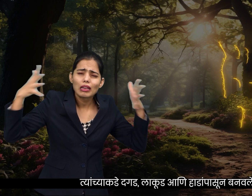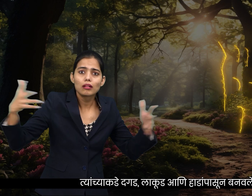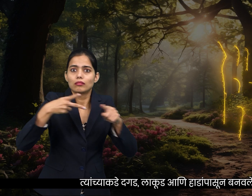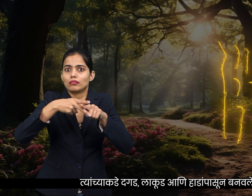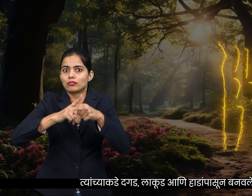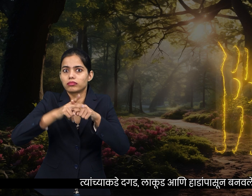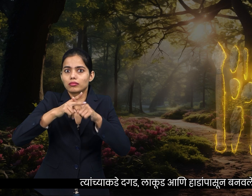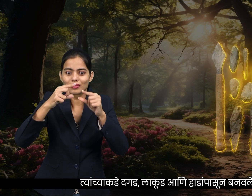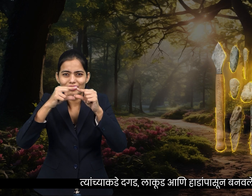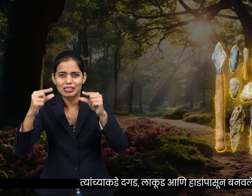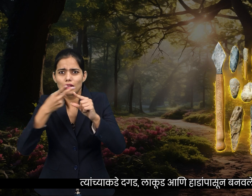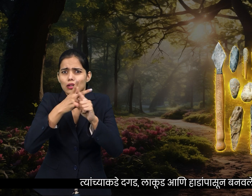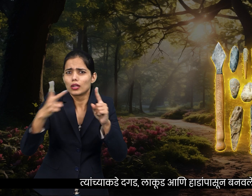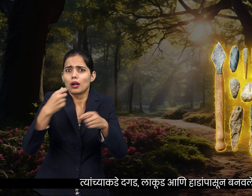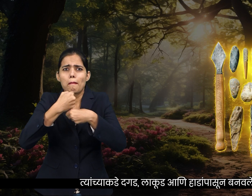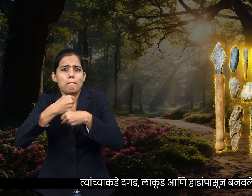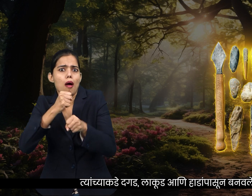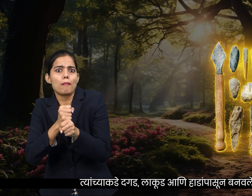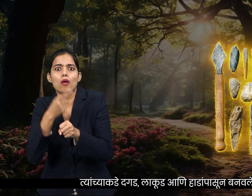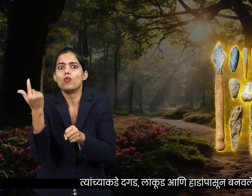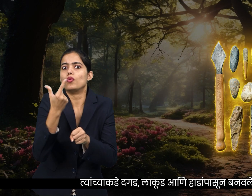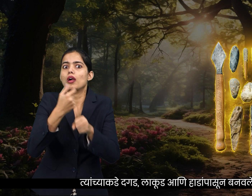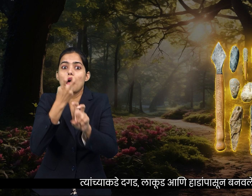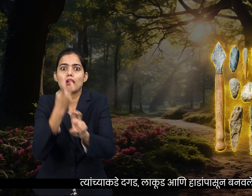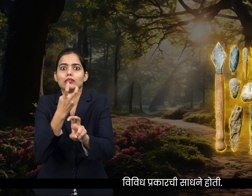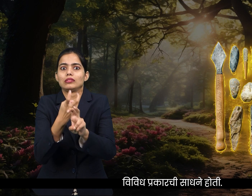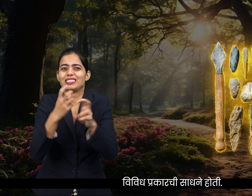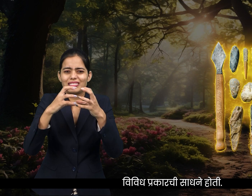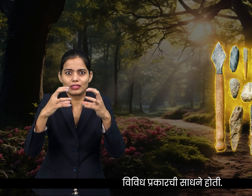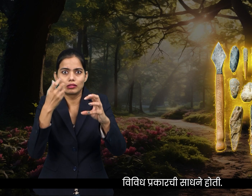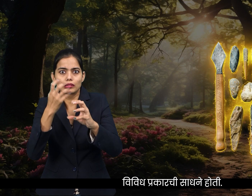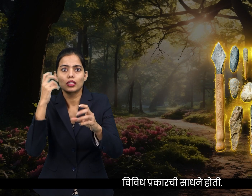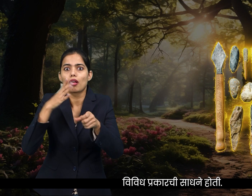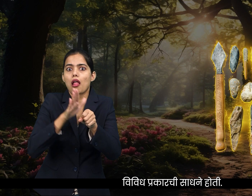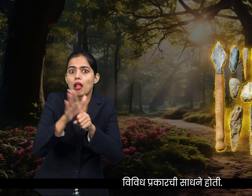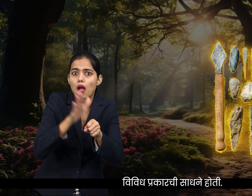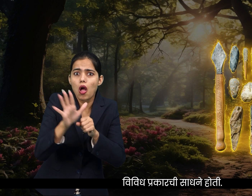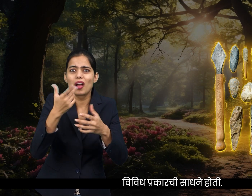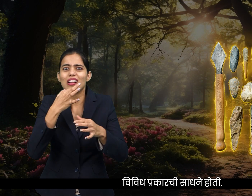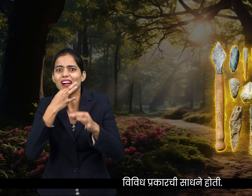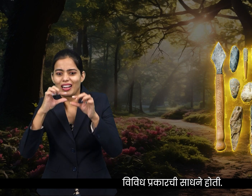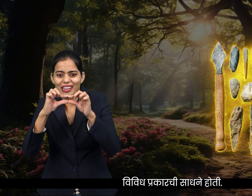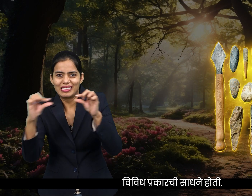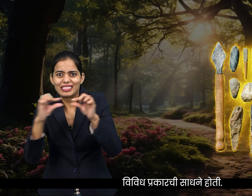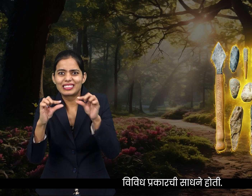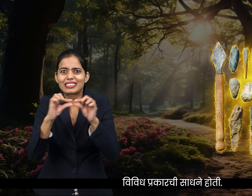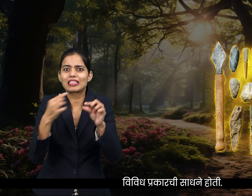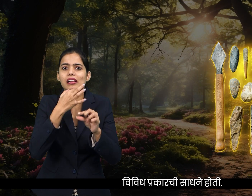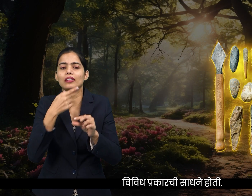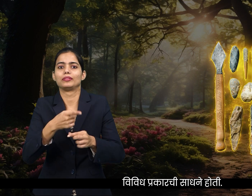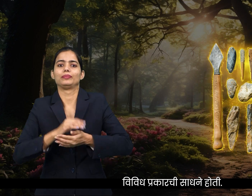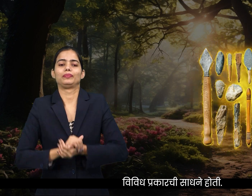त्यांच्याकडे दगड, लाकूड आणि हाडांपासून बनवलेली विविध प्रकारची साधने होती.